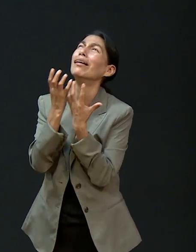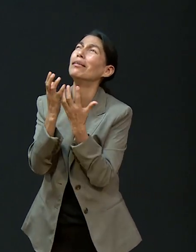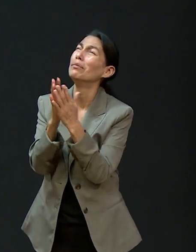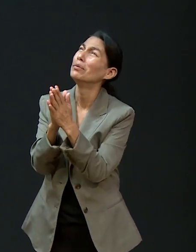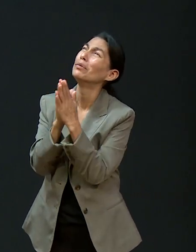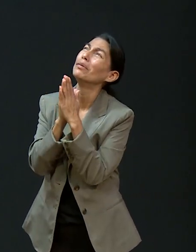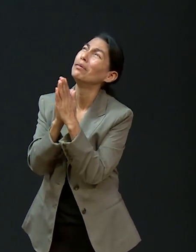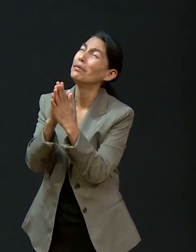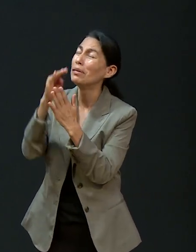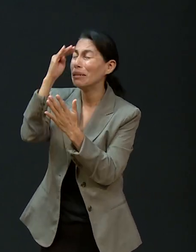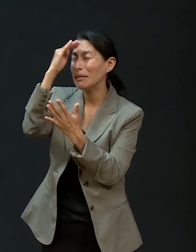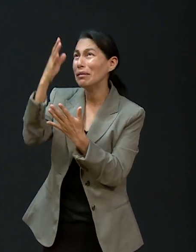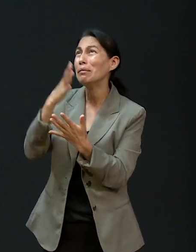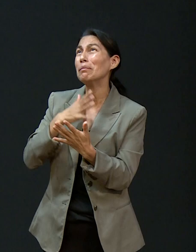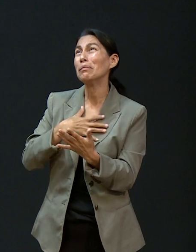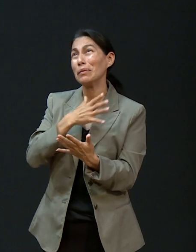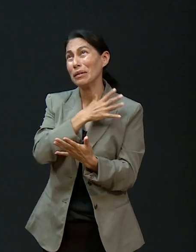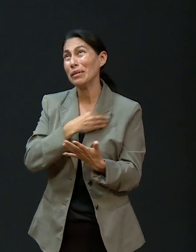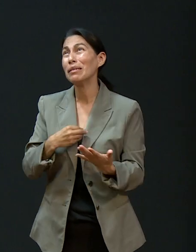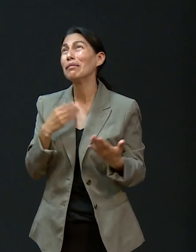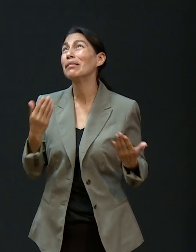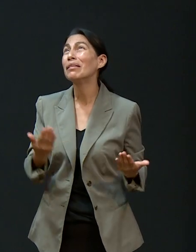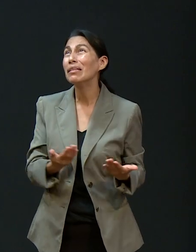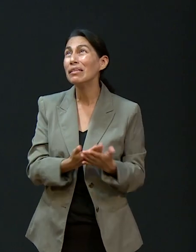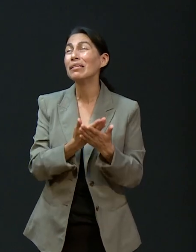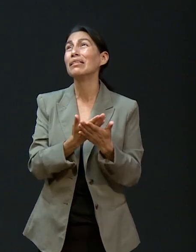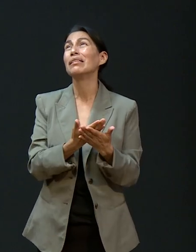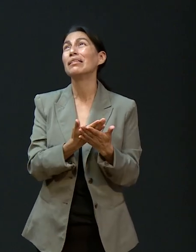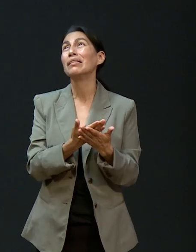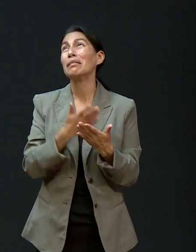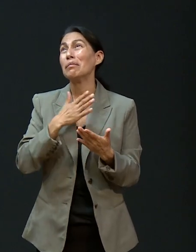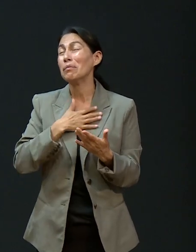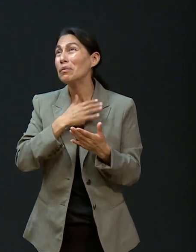desesperado. Y digo, Señor, mi hijo está por nacer.